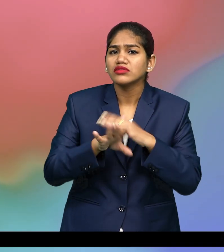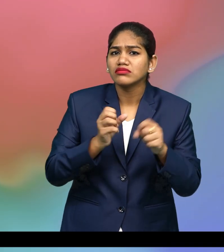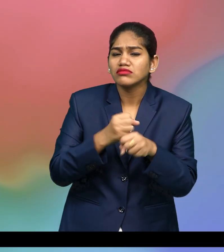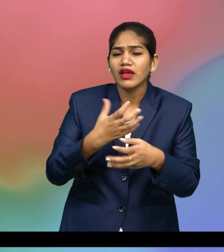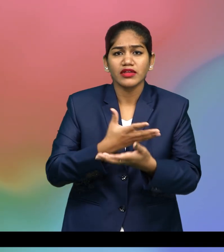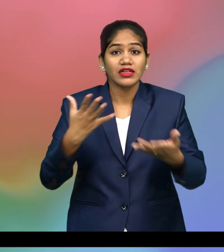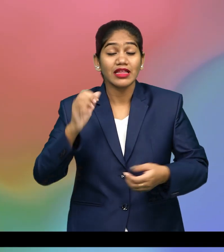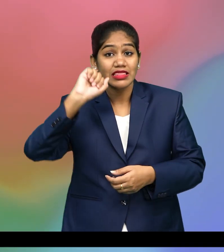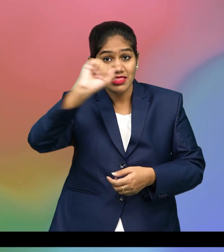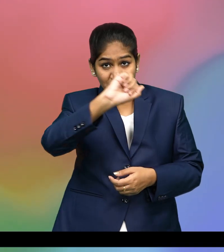పండించేవారు.